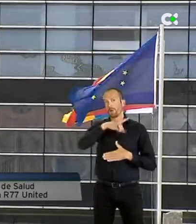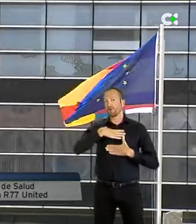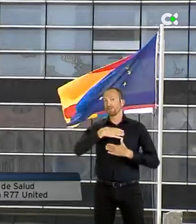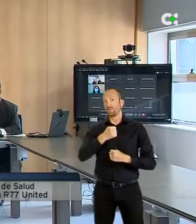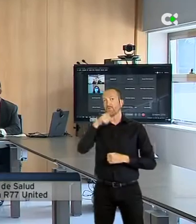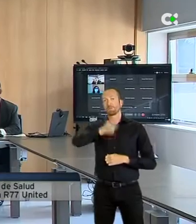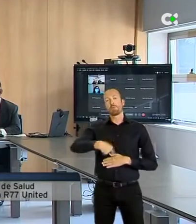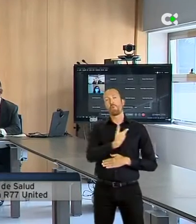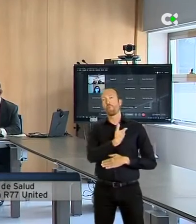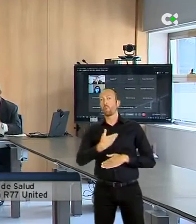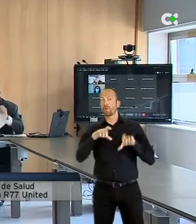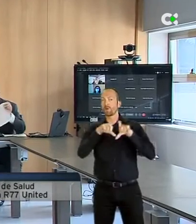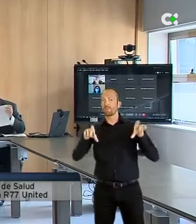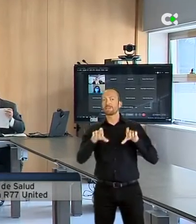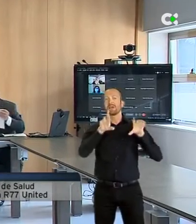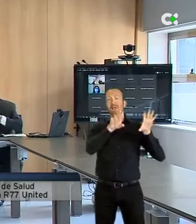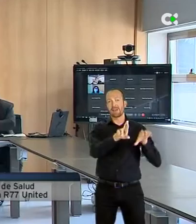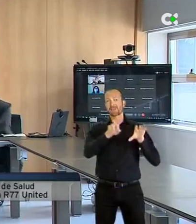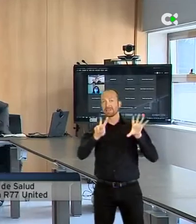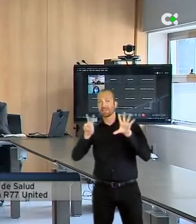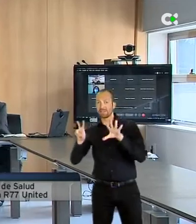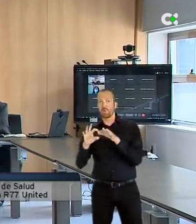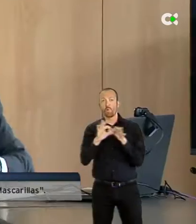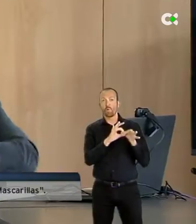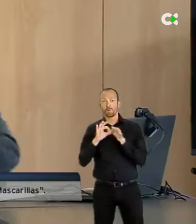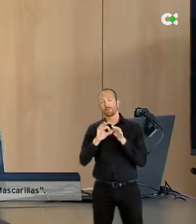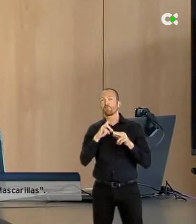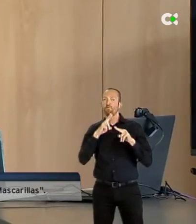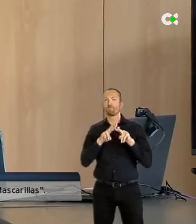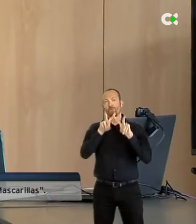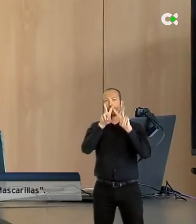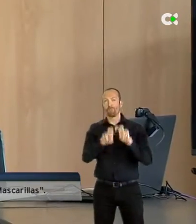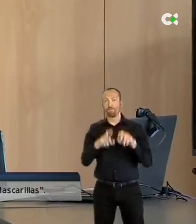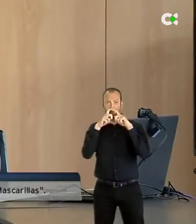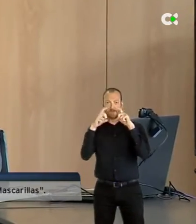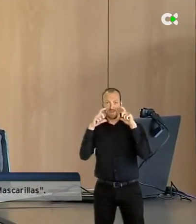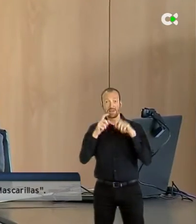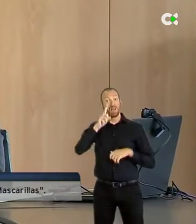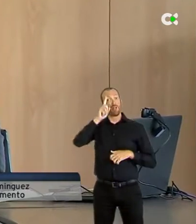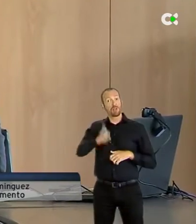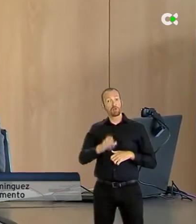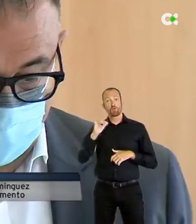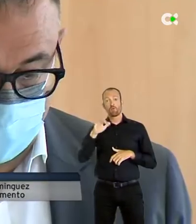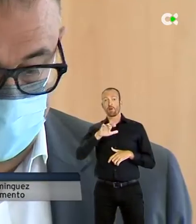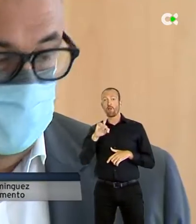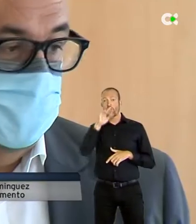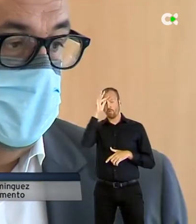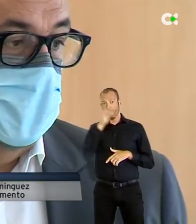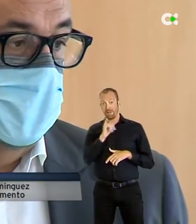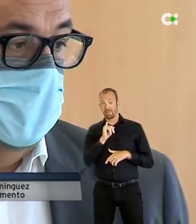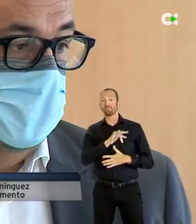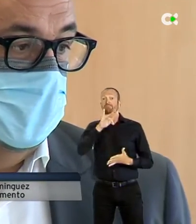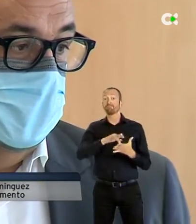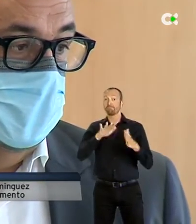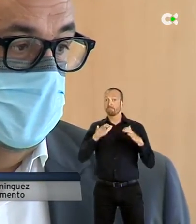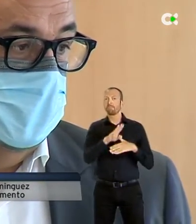y el propietario de la empresa R77 United en el conocido como caso Mascarillas. El director Conrado Domínguez compareció